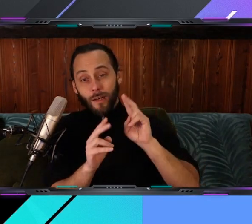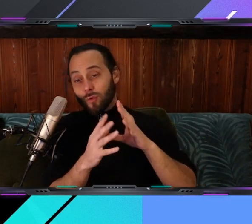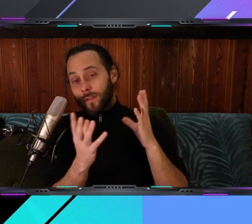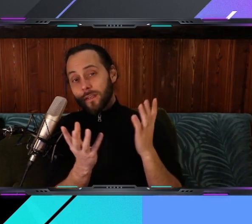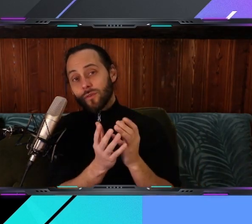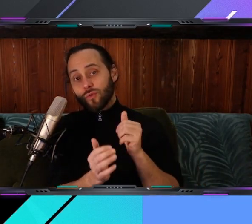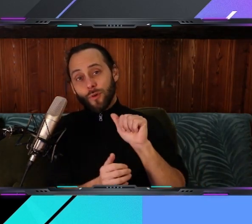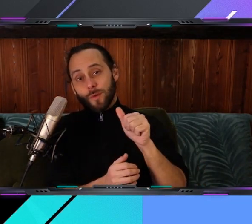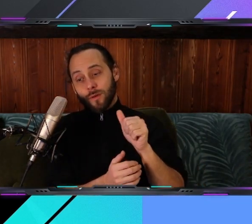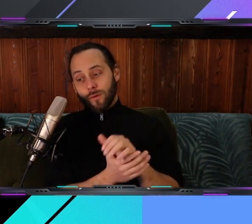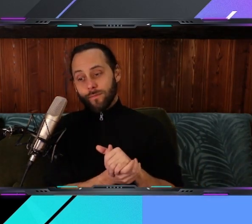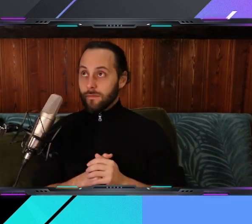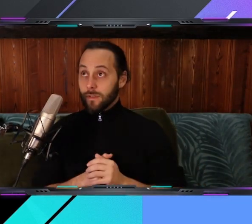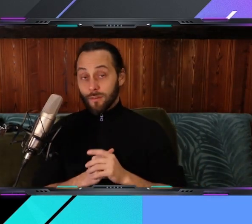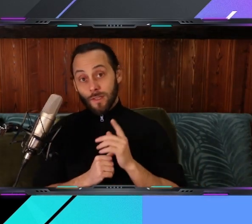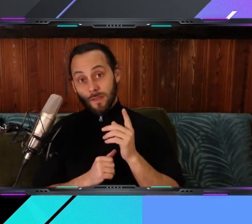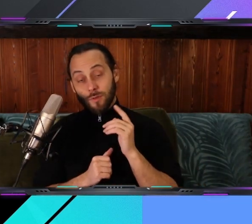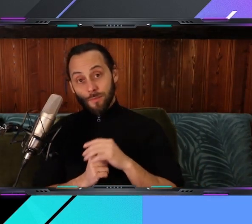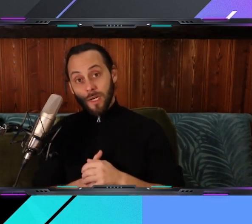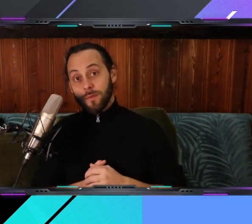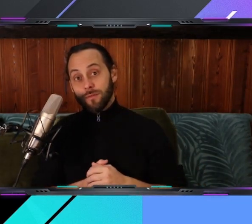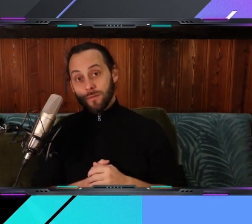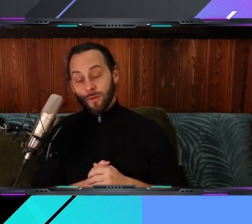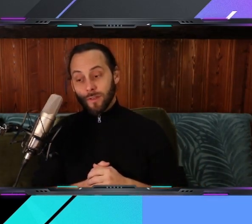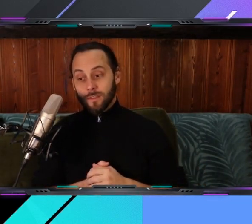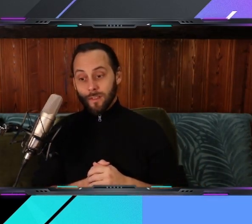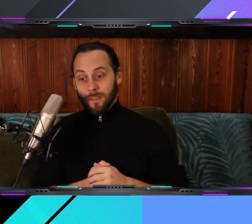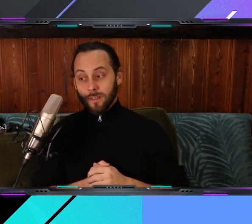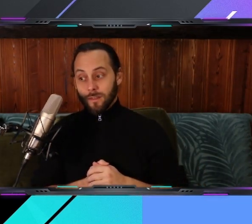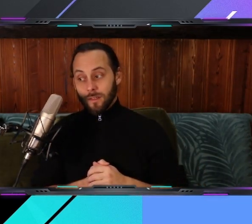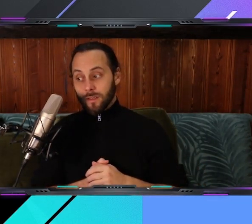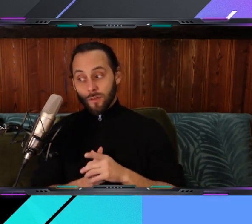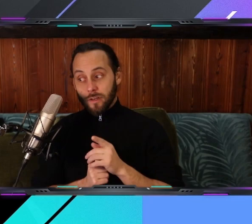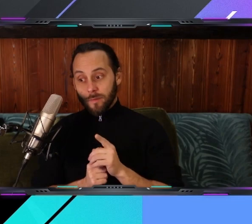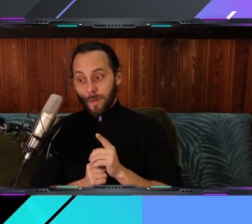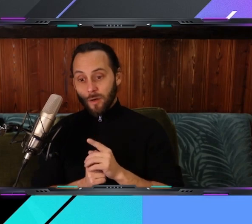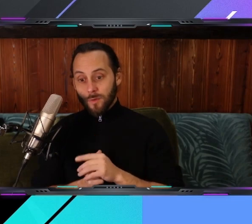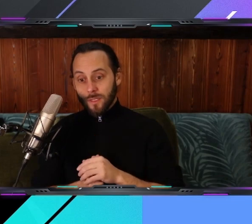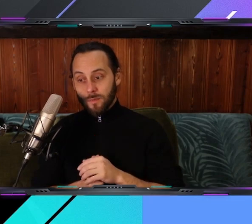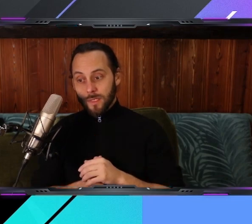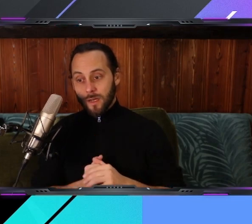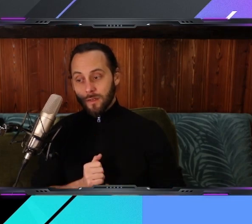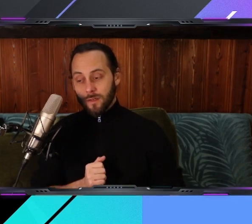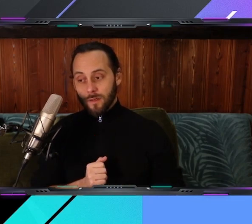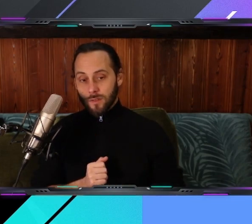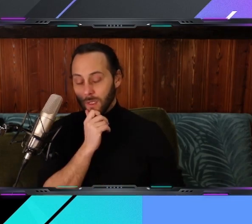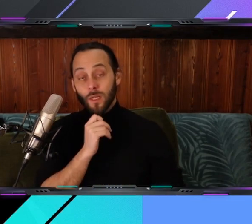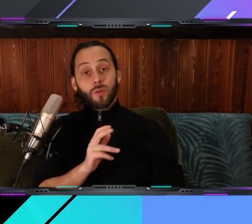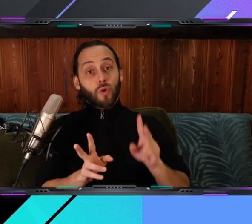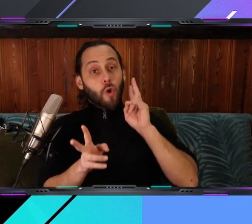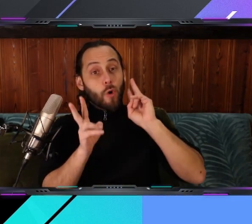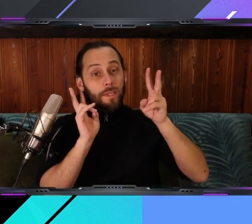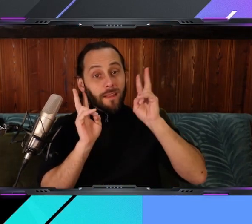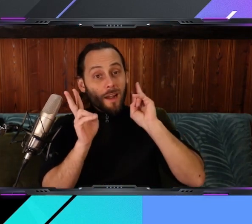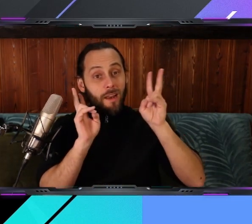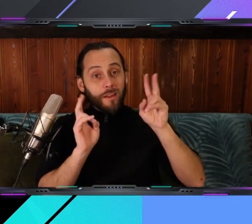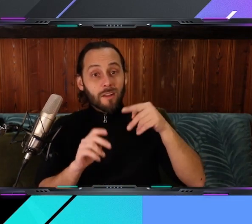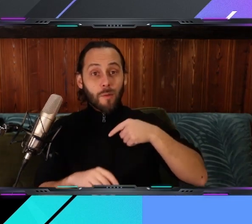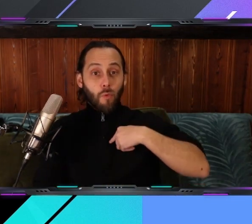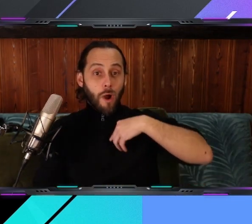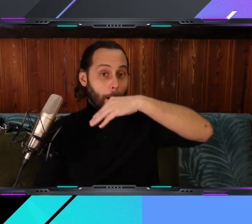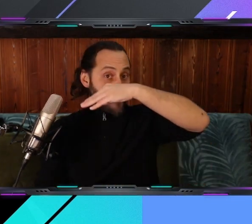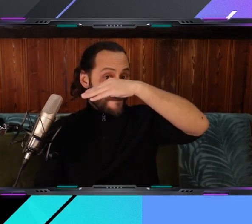Hôpital, il y a le contexte en tout premier, quoi. Ouais, tu vois, ça, moi, j'ai pas l'habitude, quoi. Ah, d'ailleurs, je l'avais pas commencé comme ça. Donc,